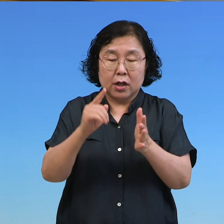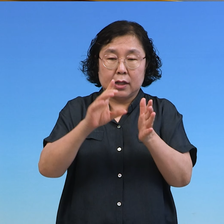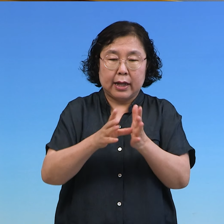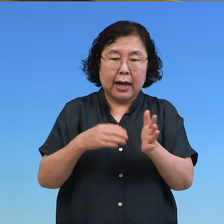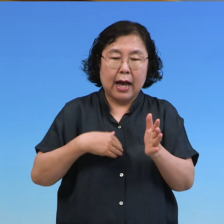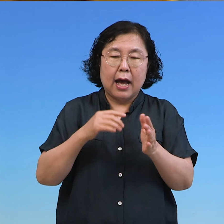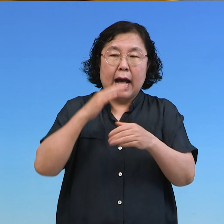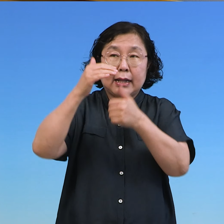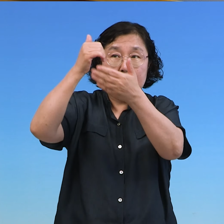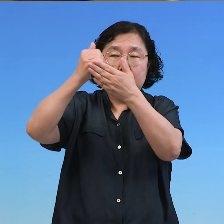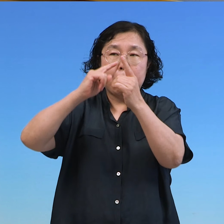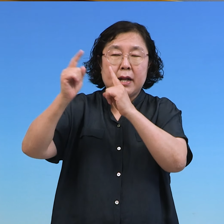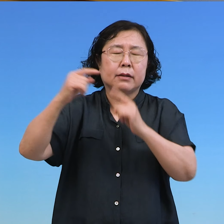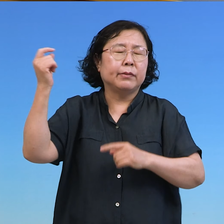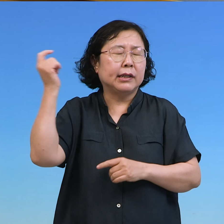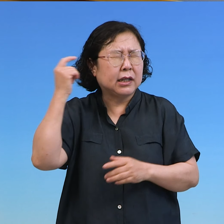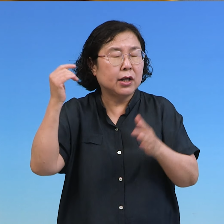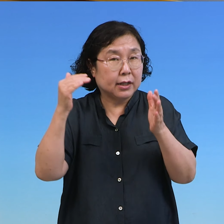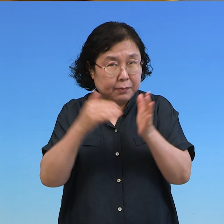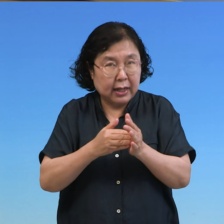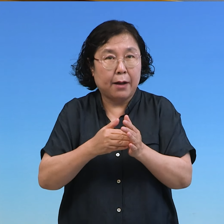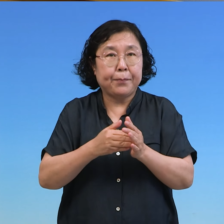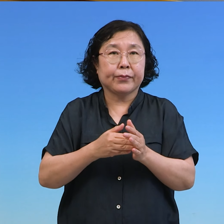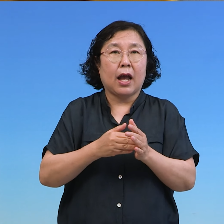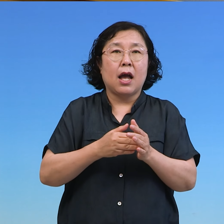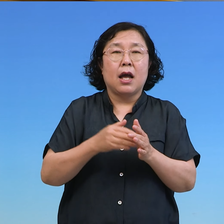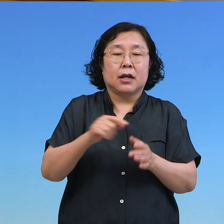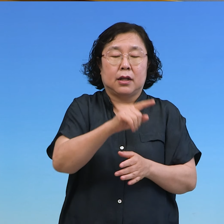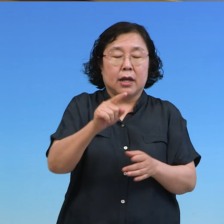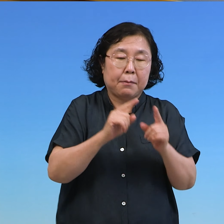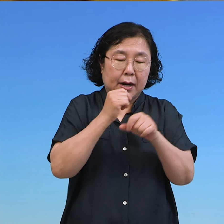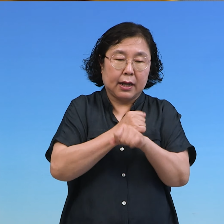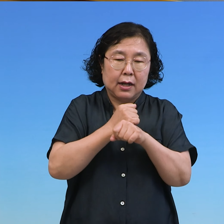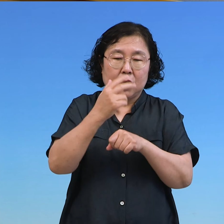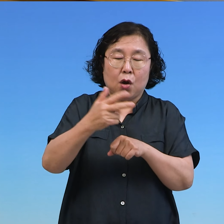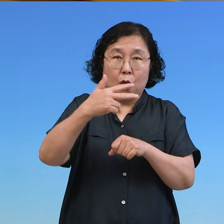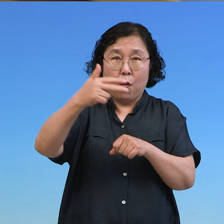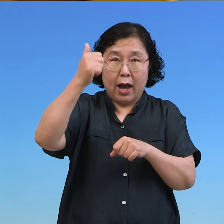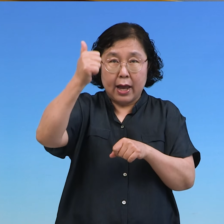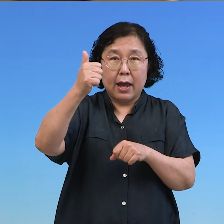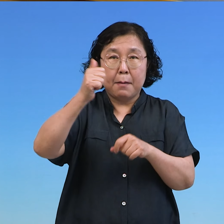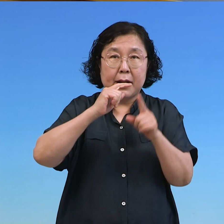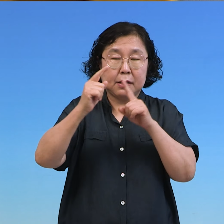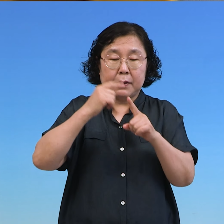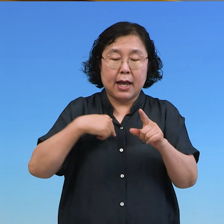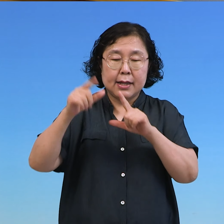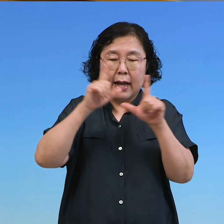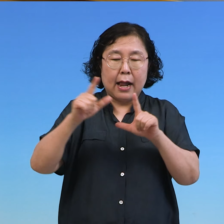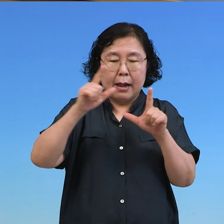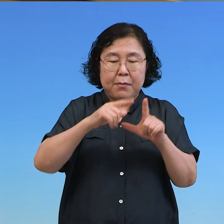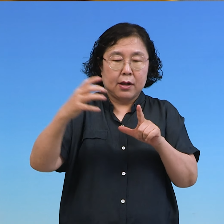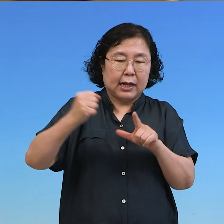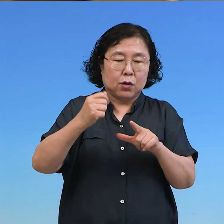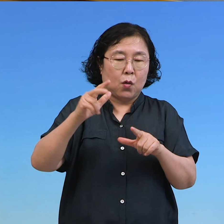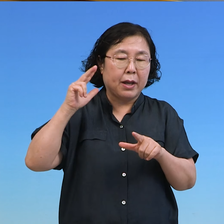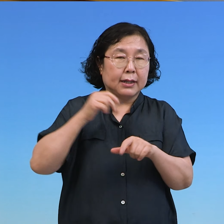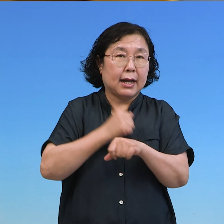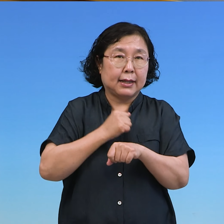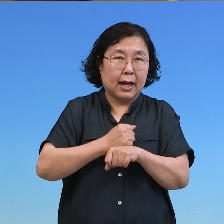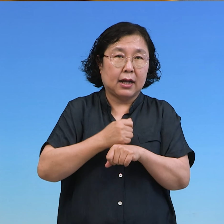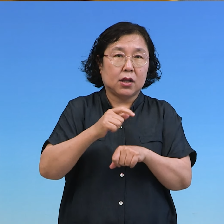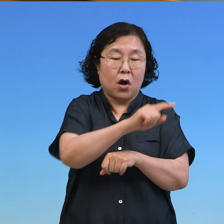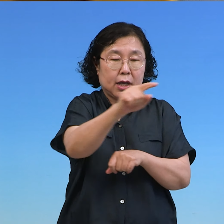28절 그들에게 이르기를 영화의 말씀에 내 삶을 두고 맹세하노라 너희 말이 내 귀에 들린대로 내가 너희에게